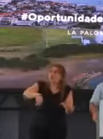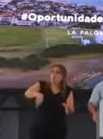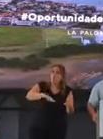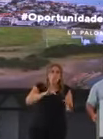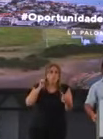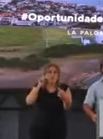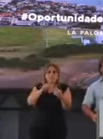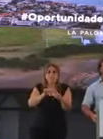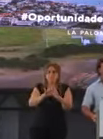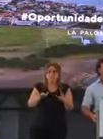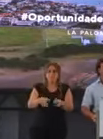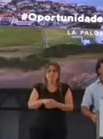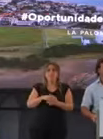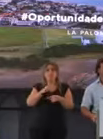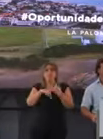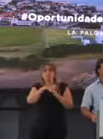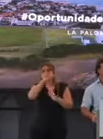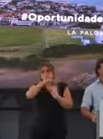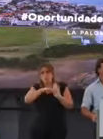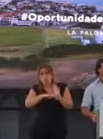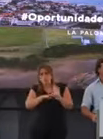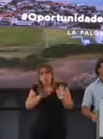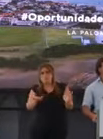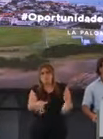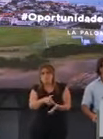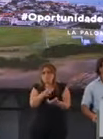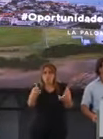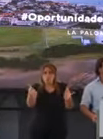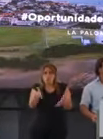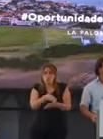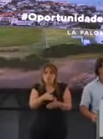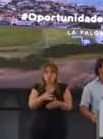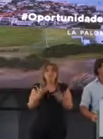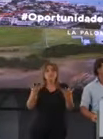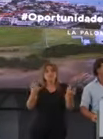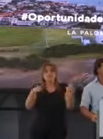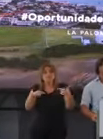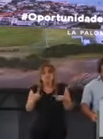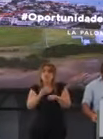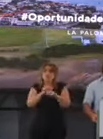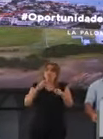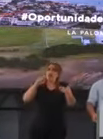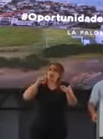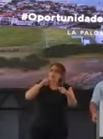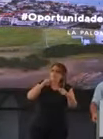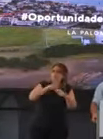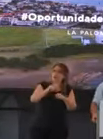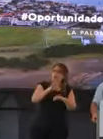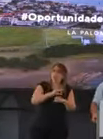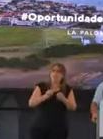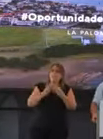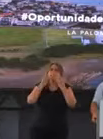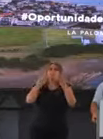Después que no tenía agenda. Y lejos de cambiar, lejos de enderezar,